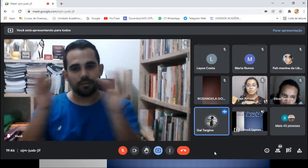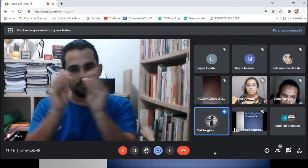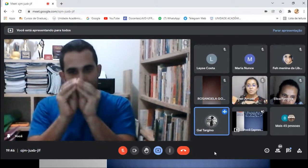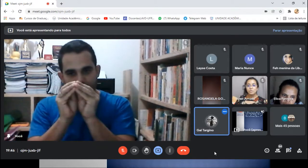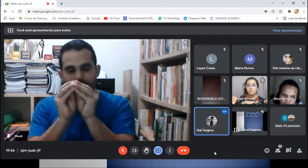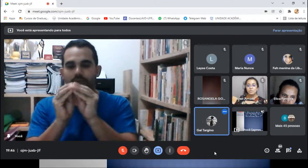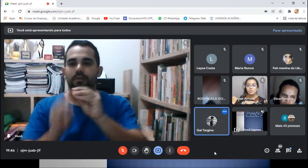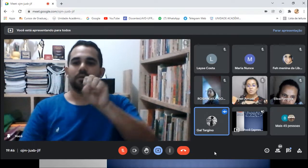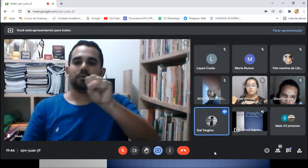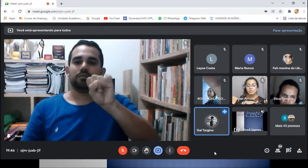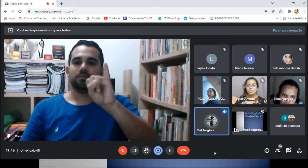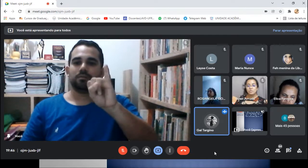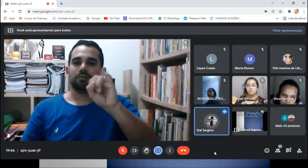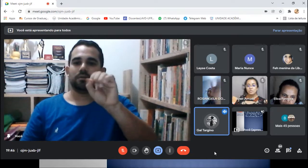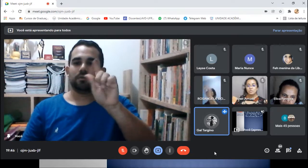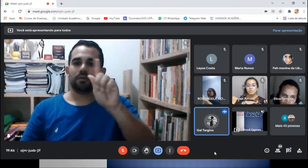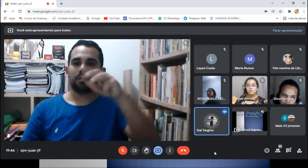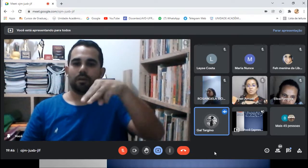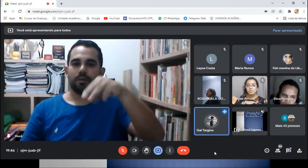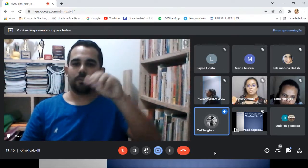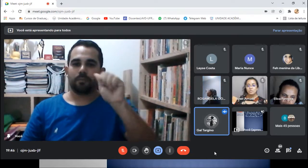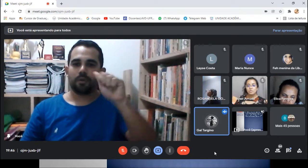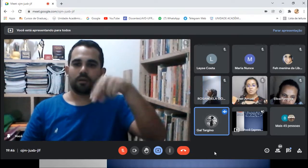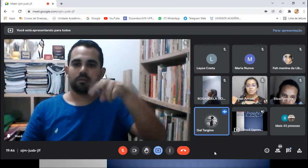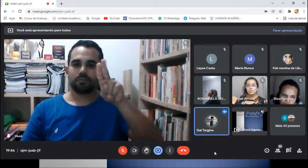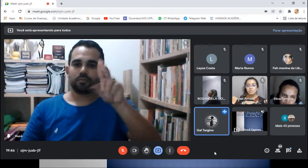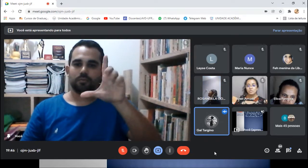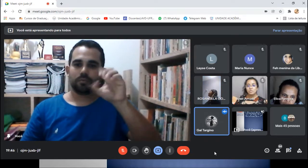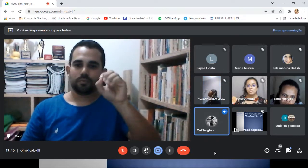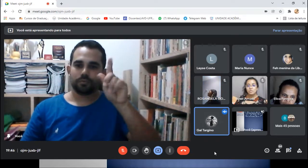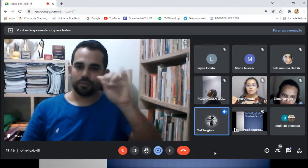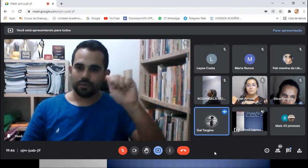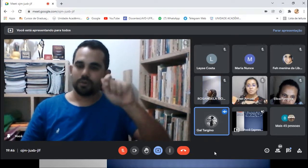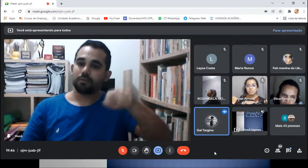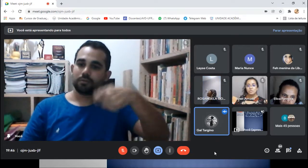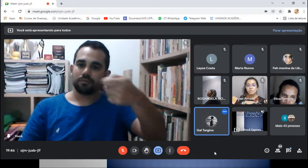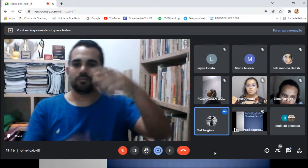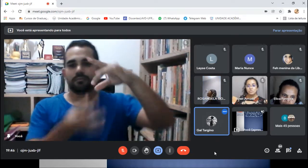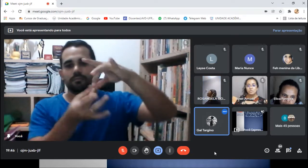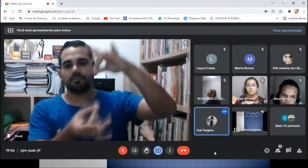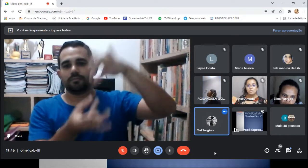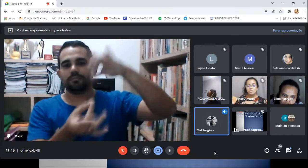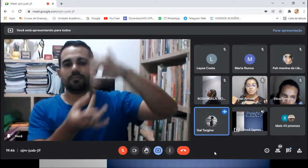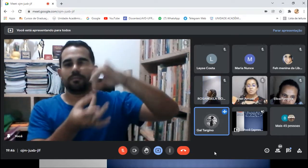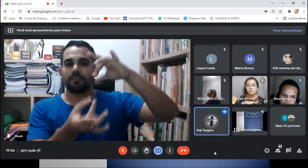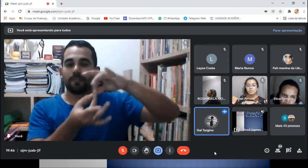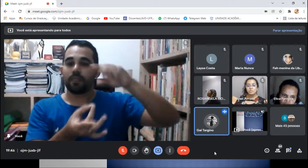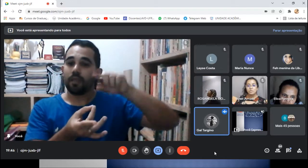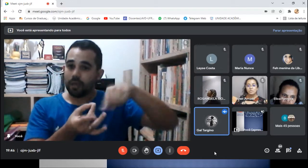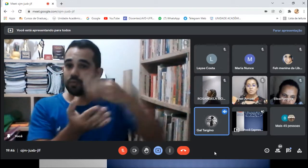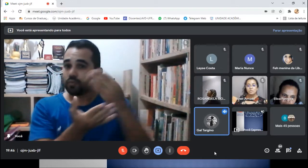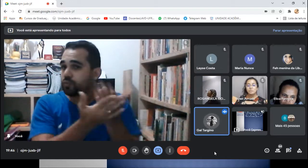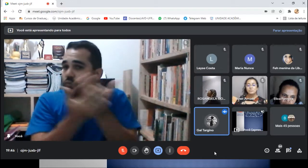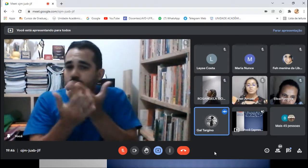logia. São 3 partes que formam uma palavra, mas a logia, o sinal de